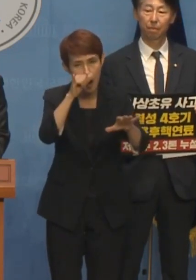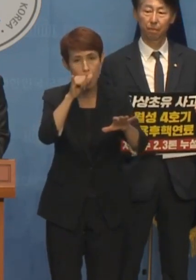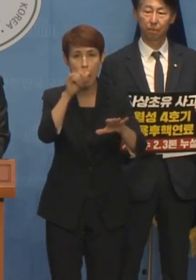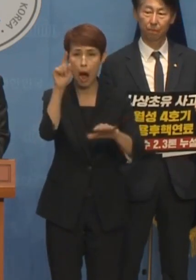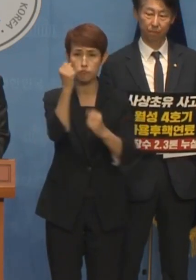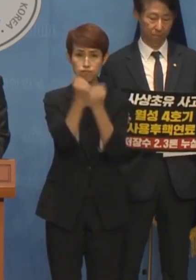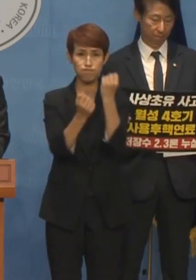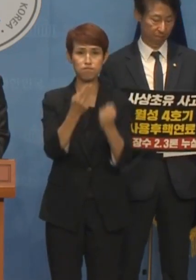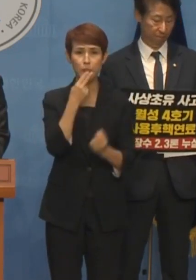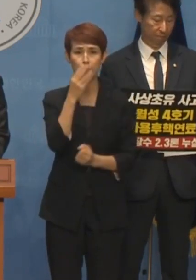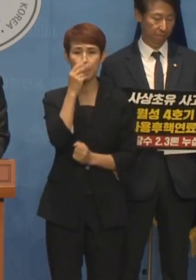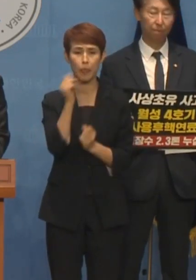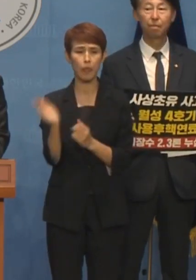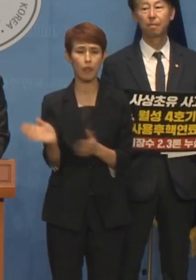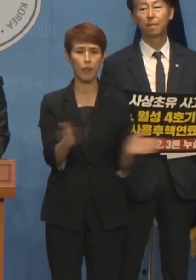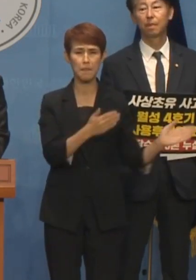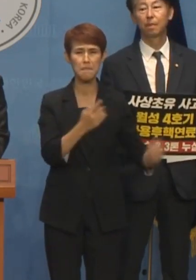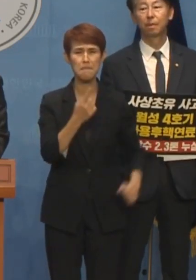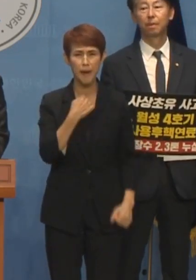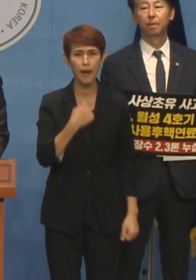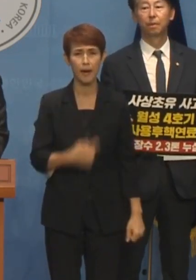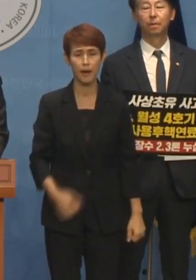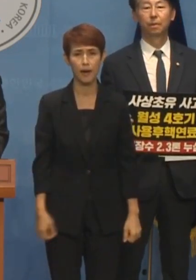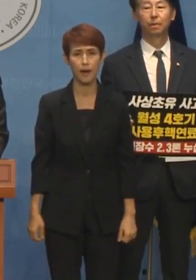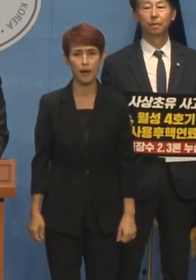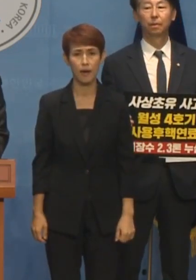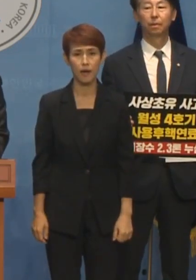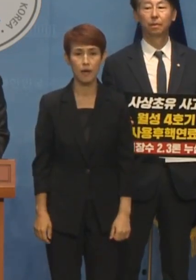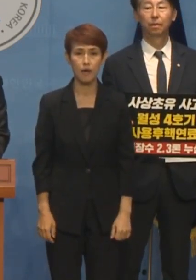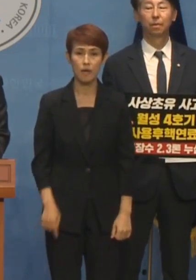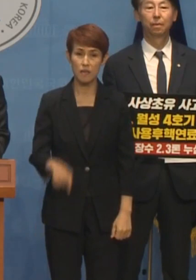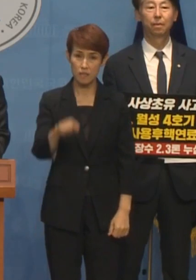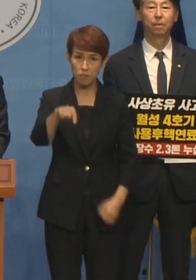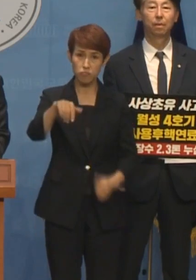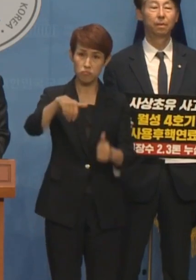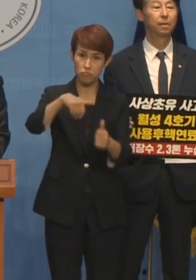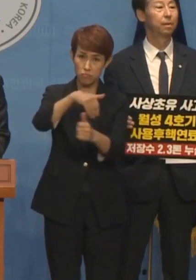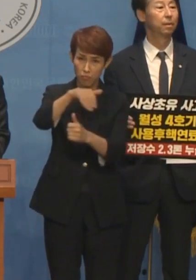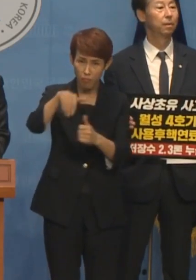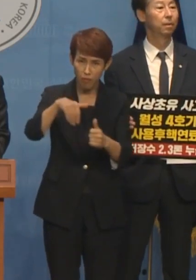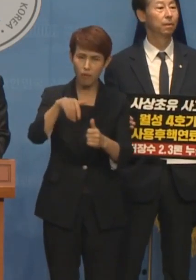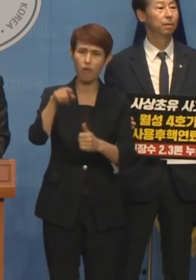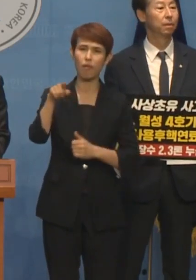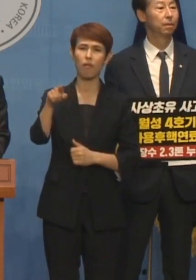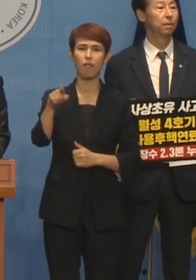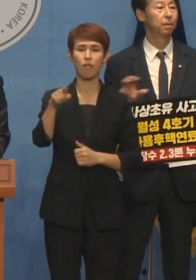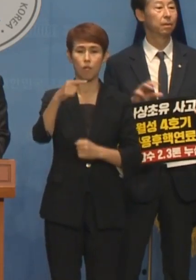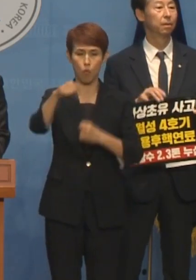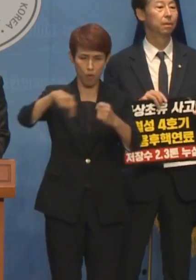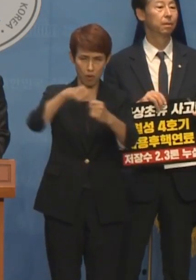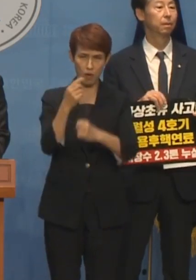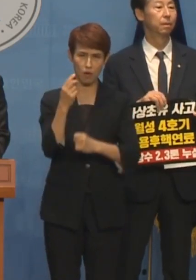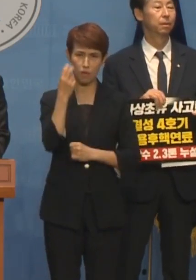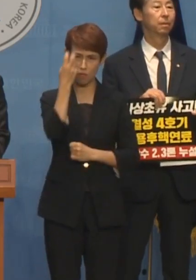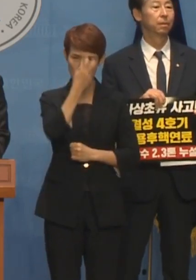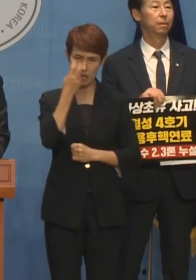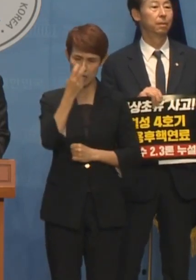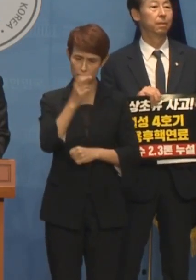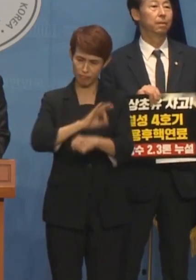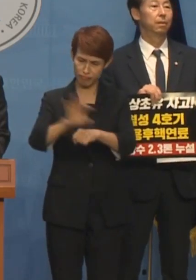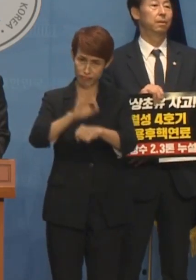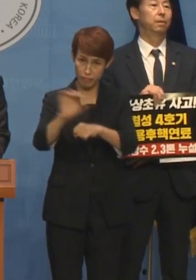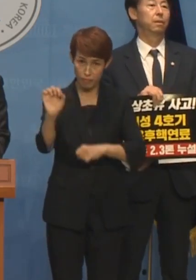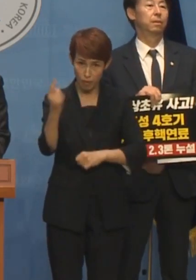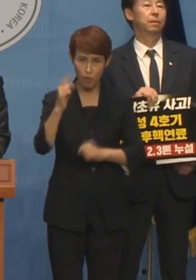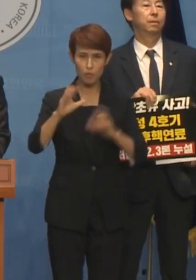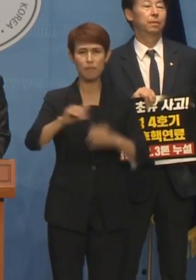없이 어물쩍 지나갔던 적이 있었습니다. 현재 이러한 한수원과 원안이의 원전 부실 관리 때문에 모든 국민의